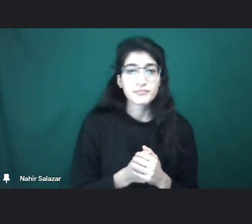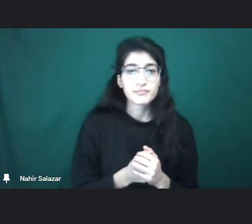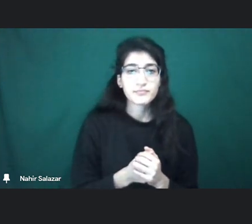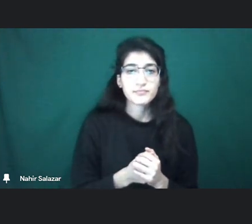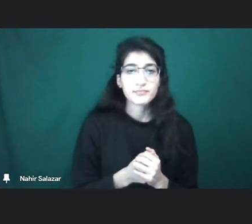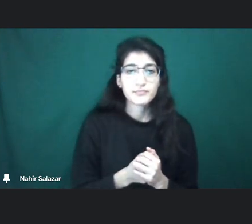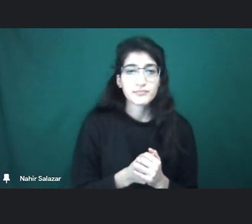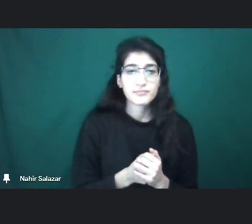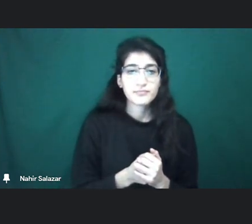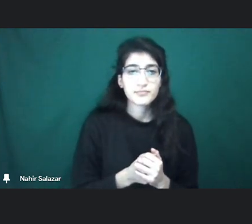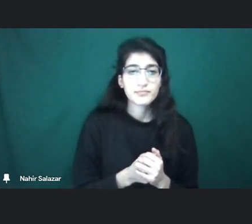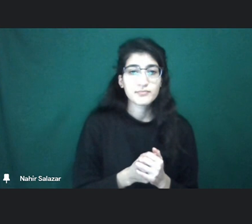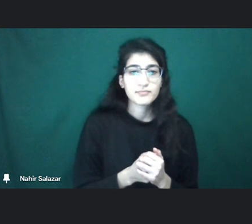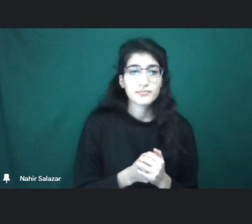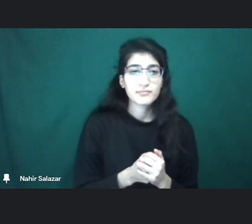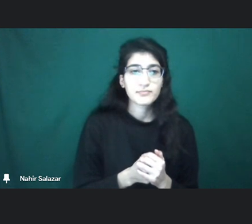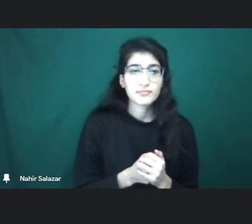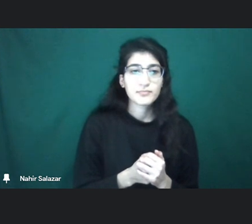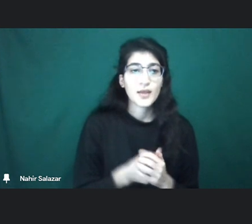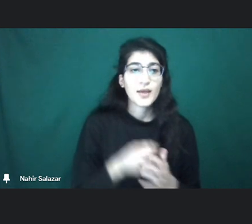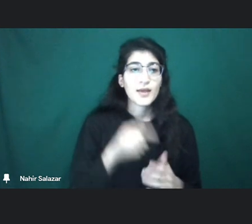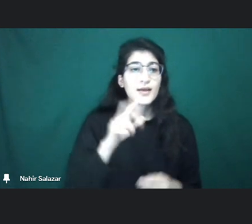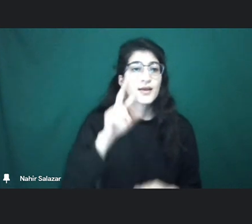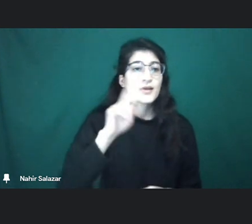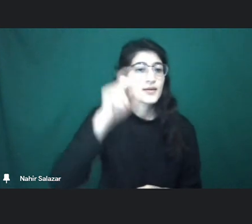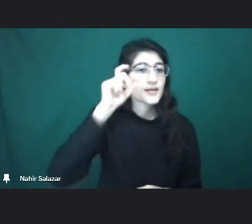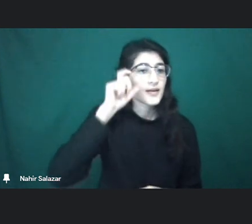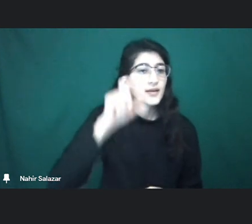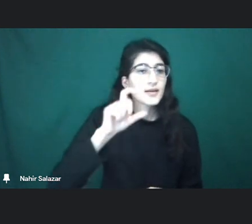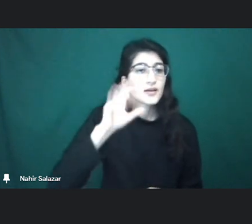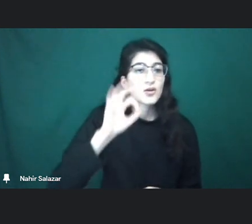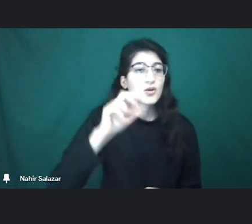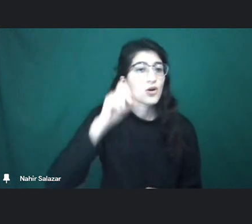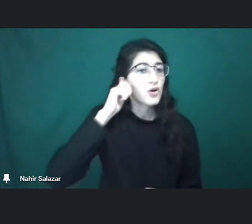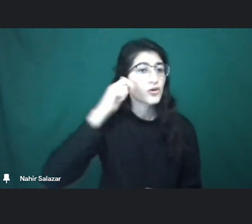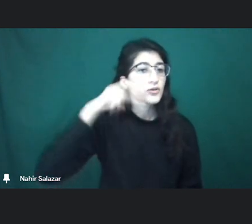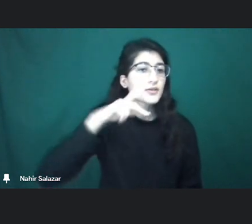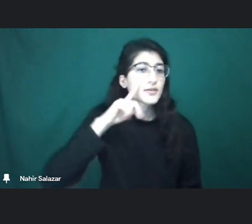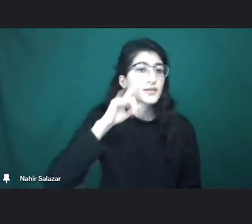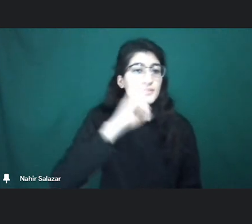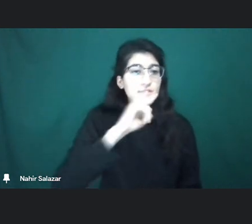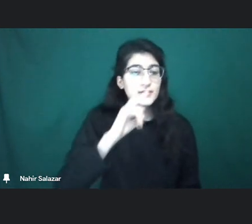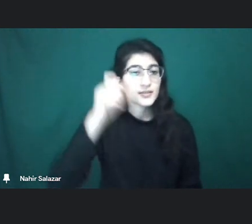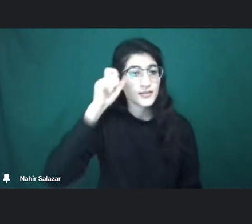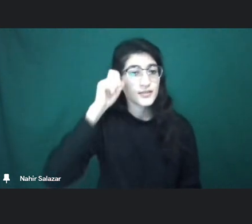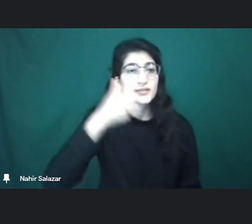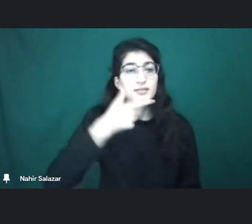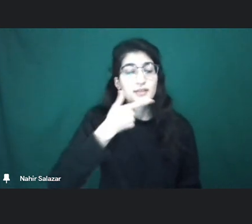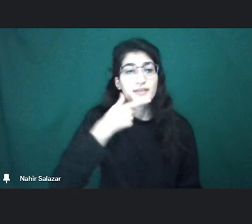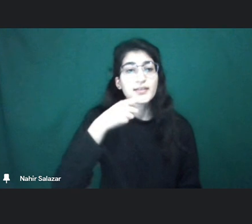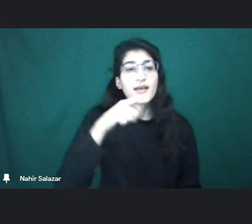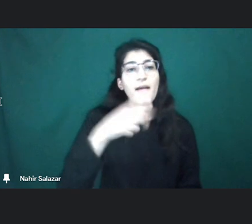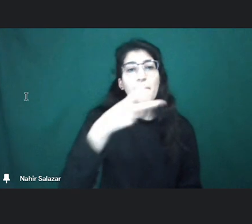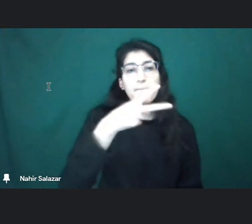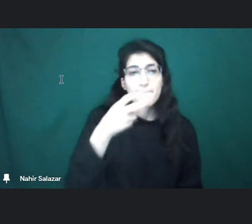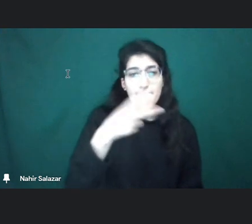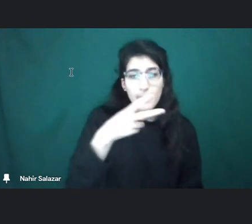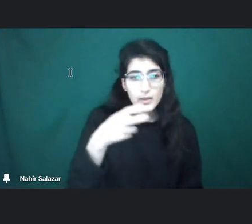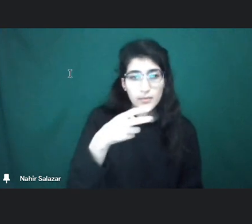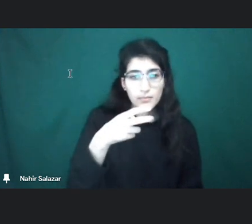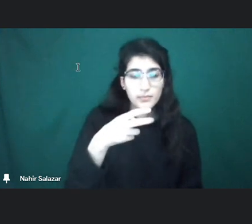Un verbo. Verbo. Esa terminación ise y después la s es de verbo, ¿sí?